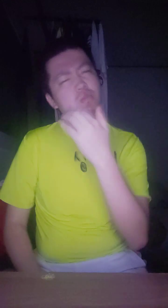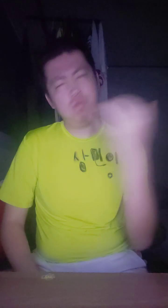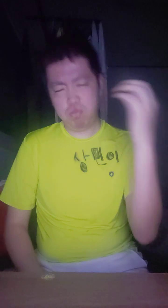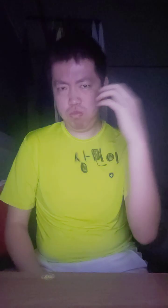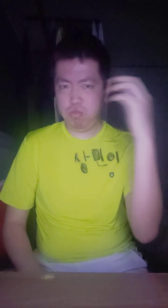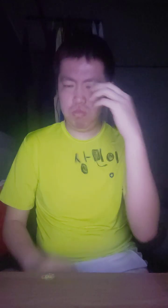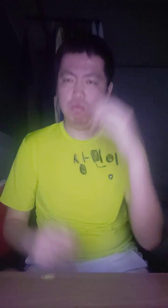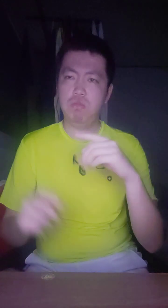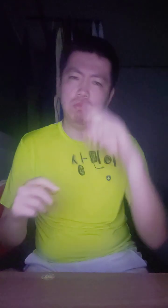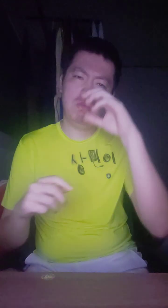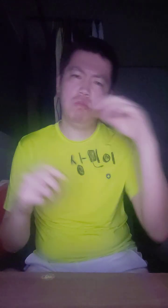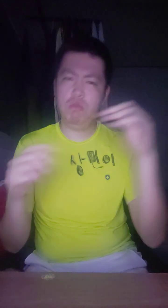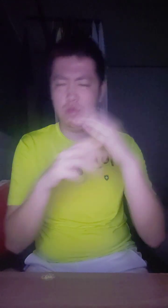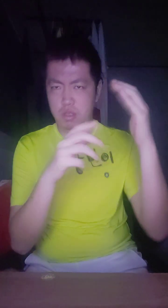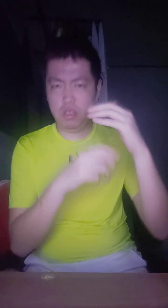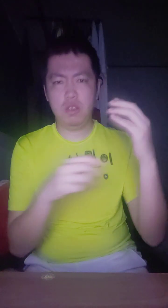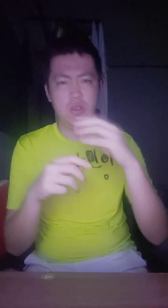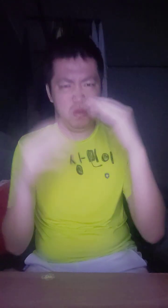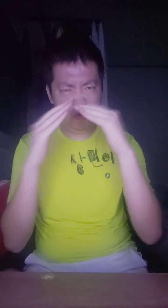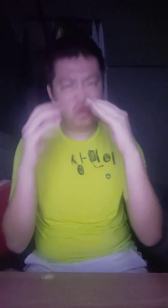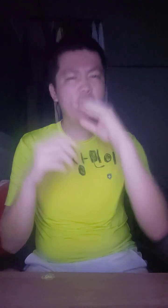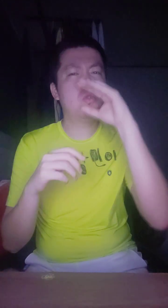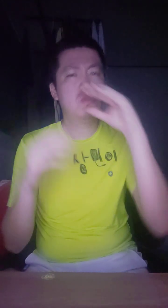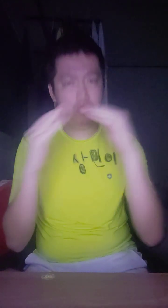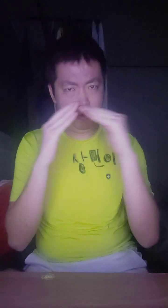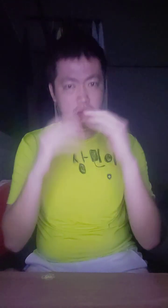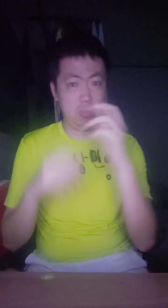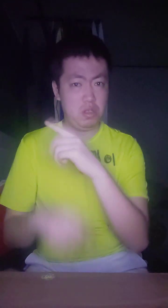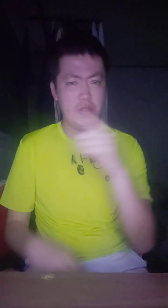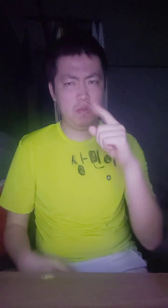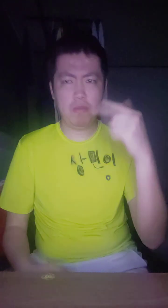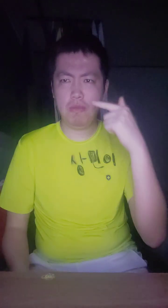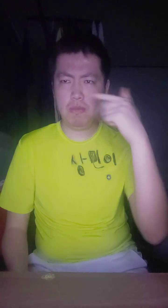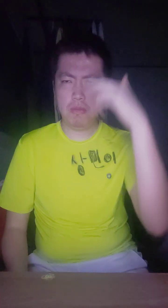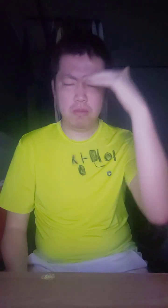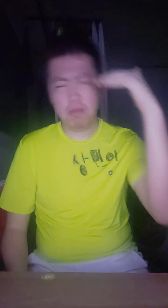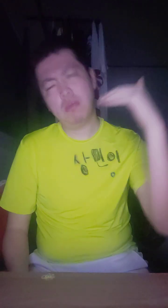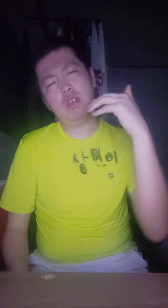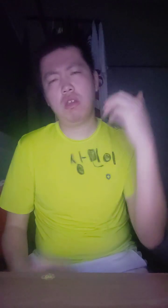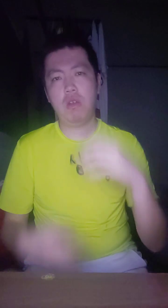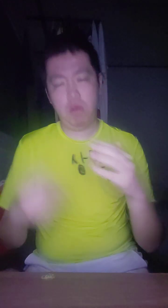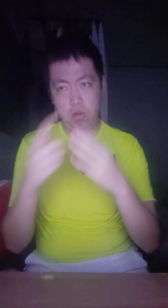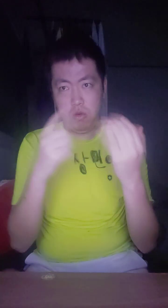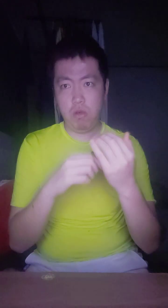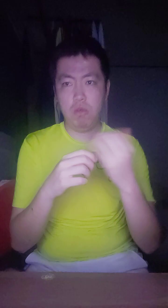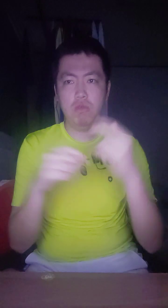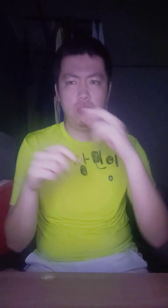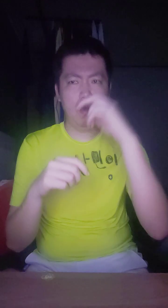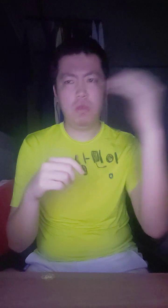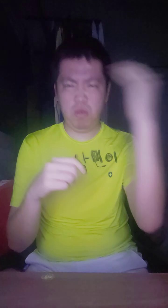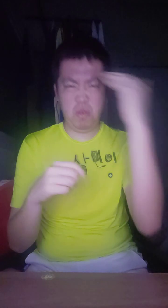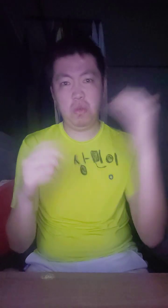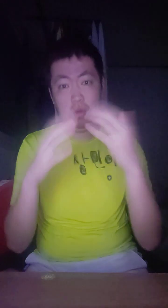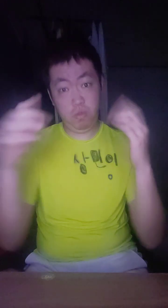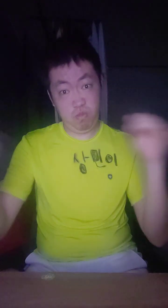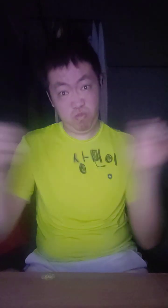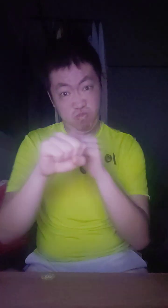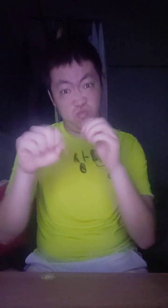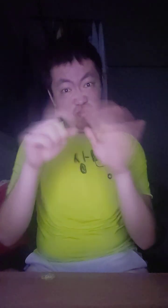사람도 있고 그래가지고 술집 같은 데 가서 화장실 혼자 갈 때는 좀 무서워가지고 친구들을 다 같이 데리고 가는 편이에요.